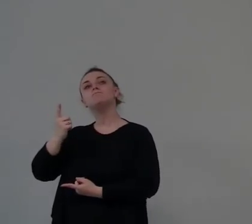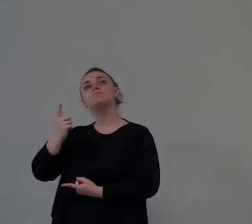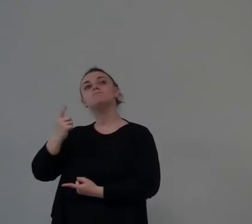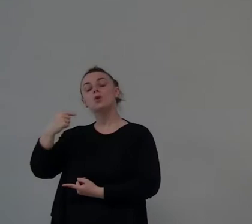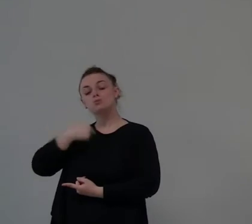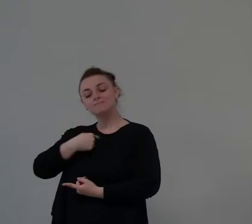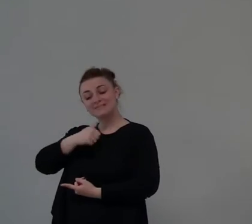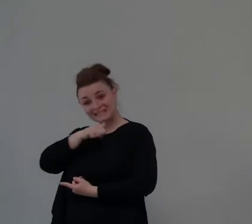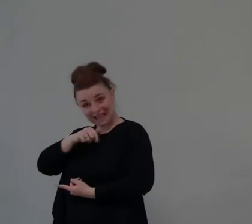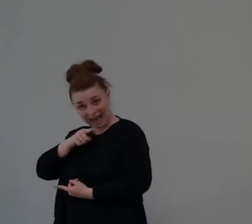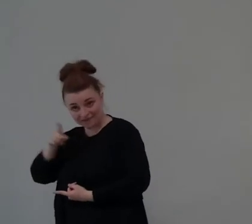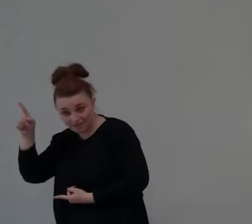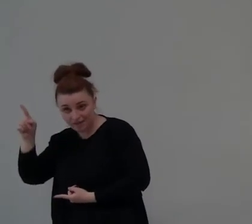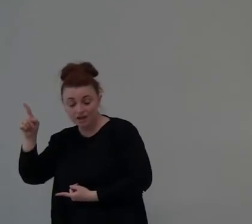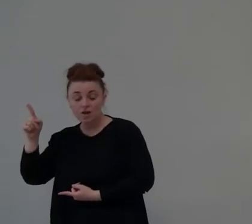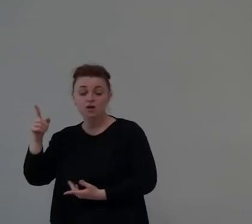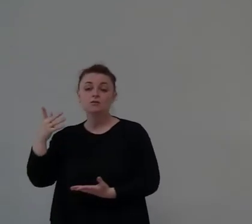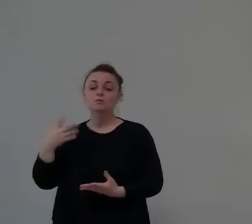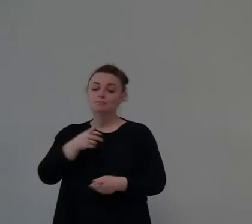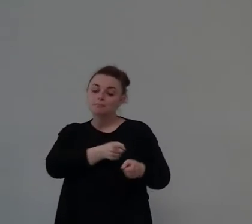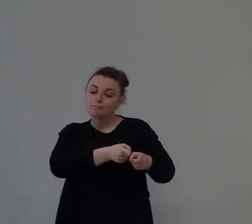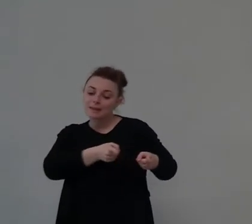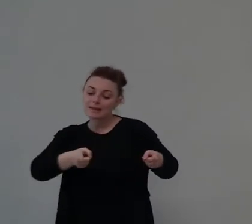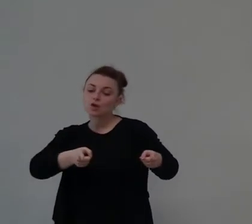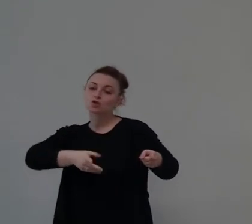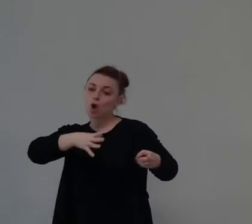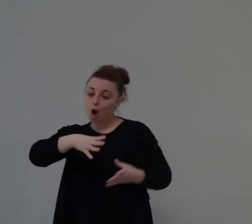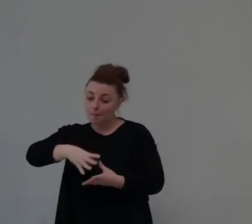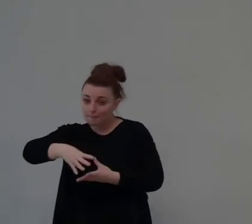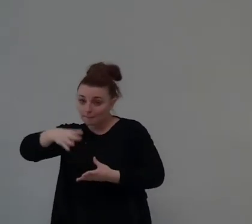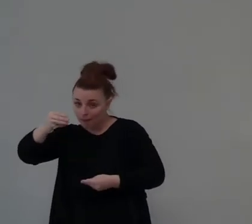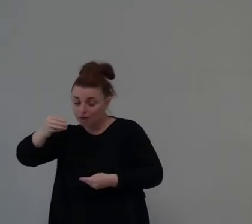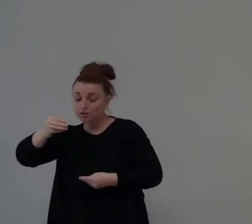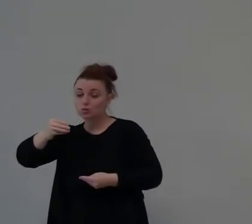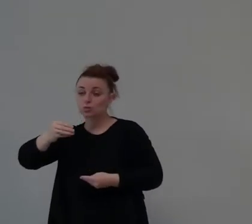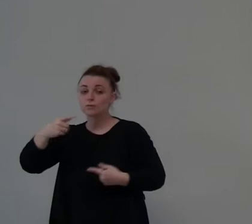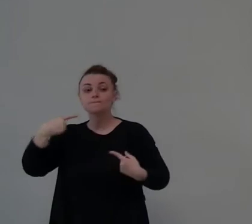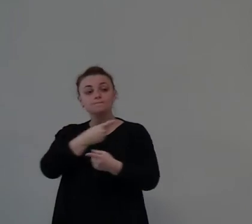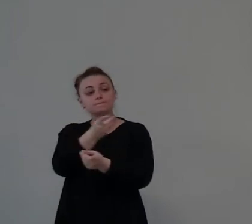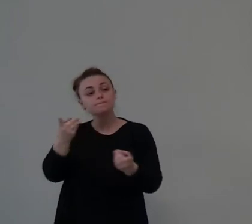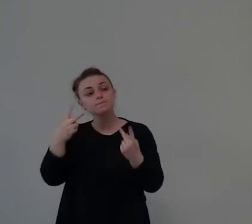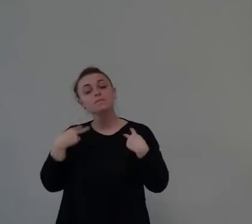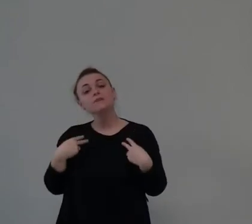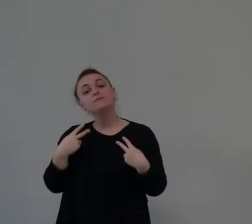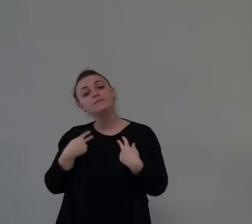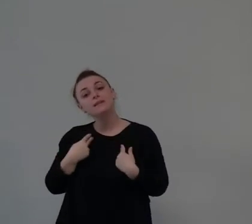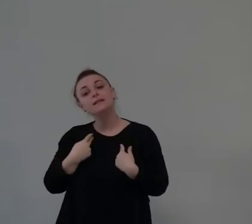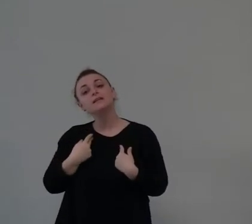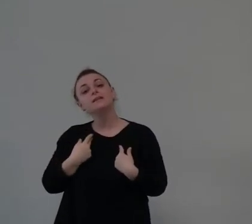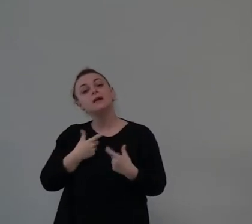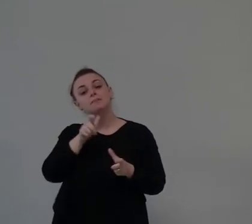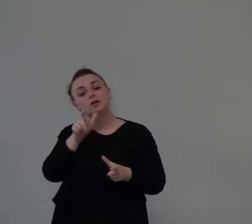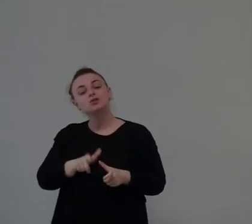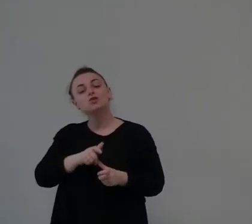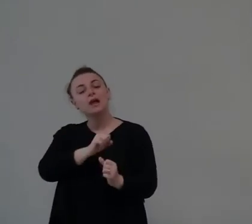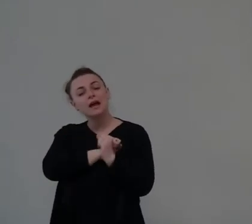Pasqua e anche ora, durante la tua vita di credente nel mondo, perché tu sei un credente